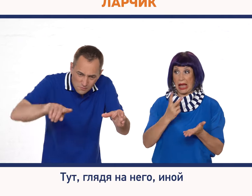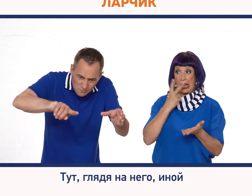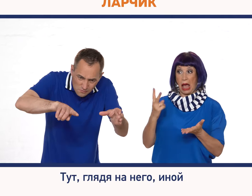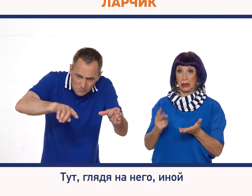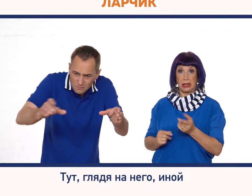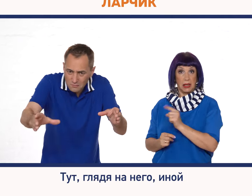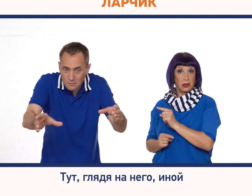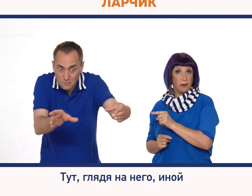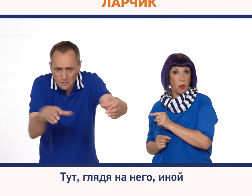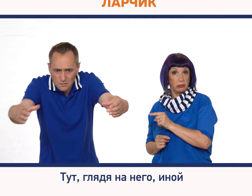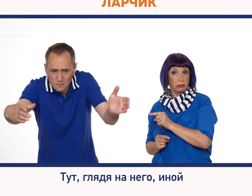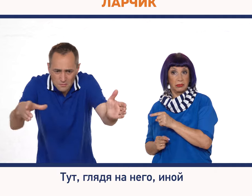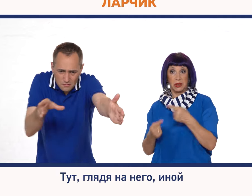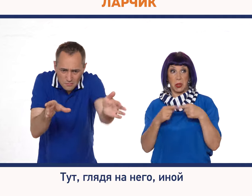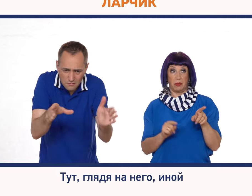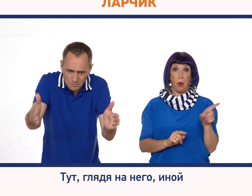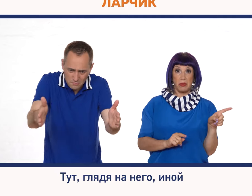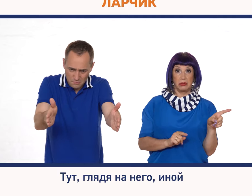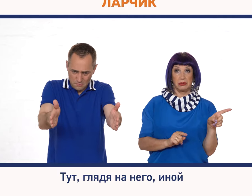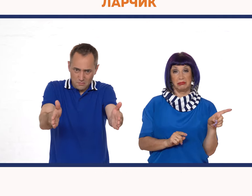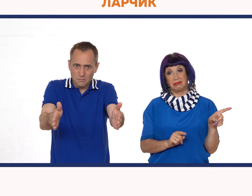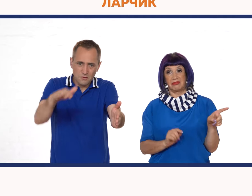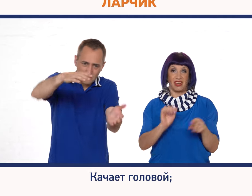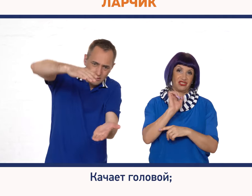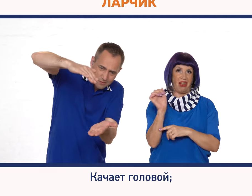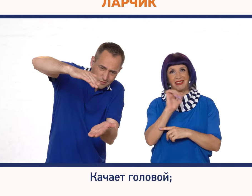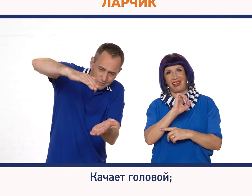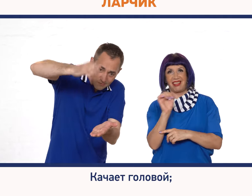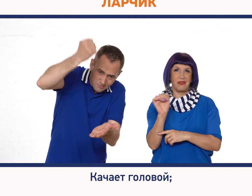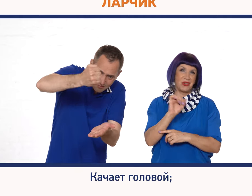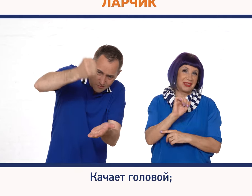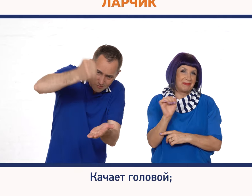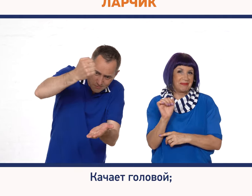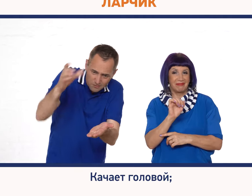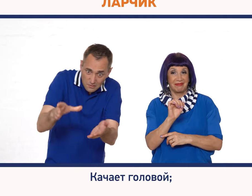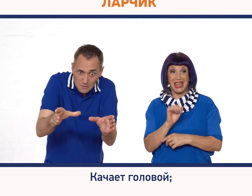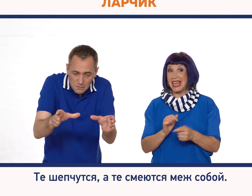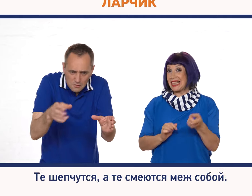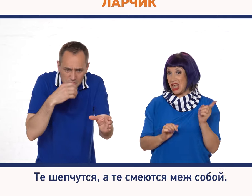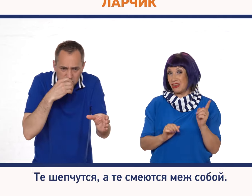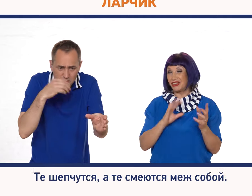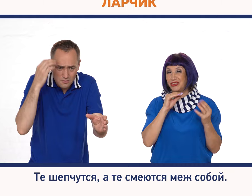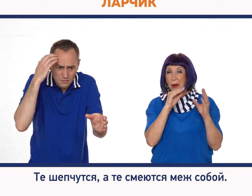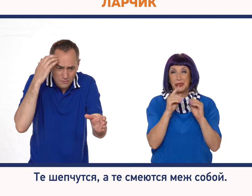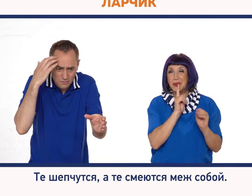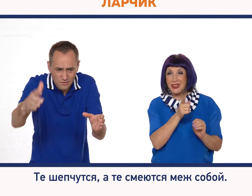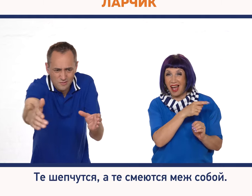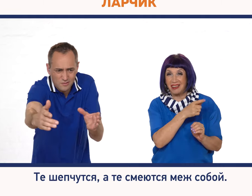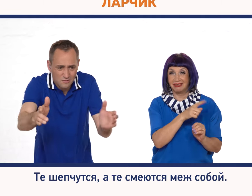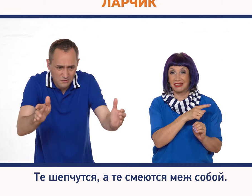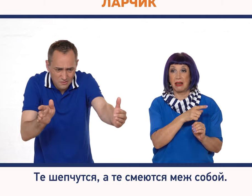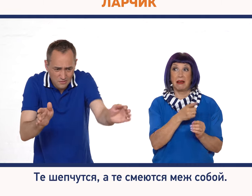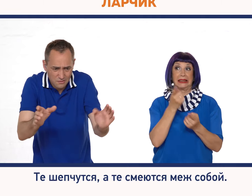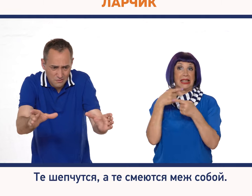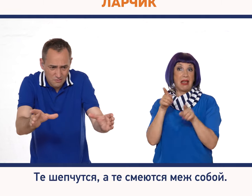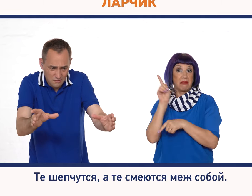Тут, глядя на него, иной качает головой. Те